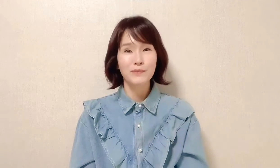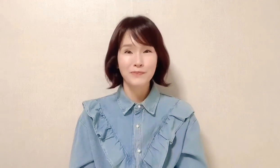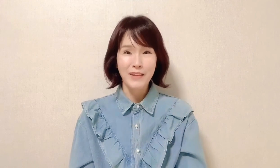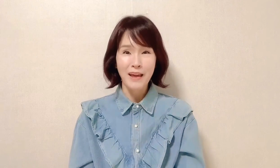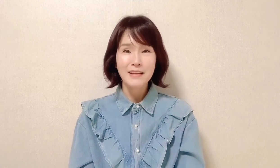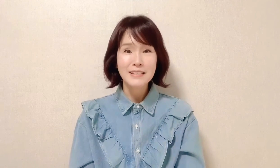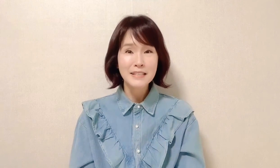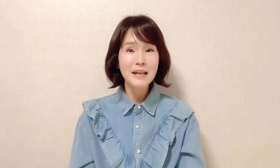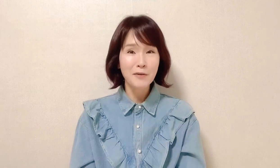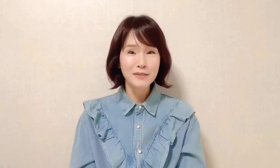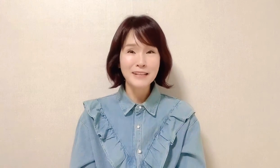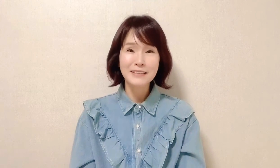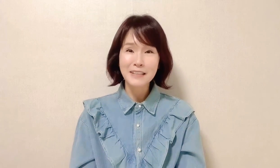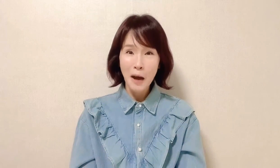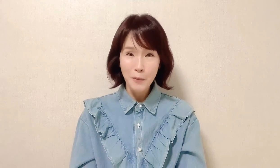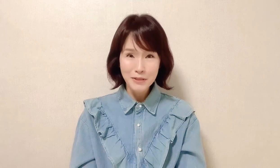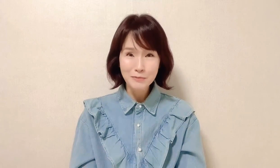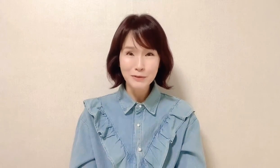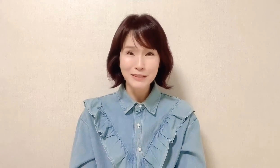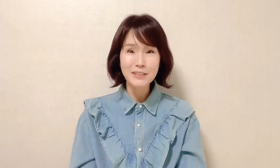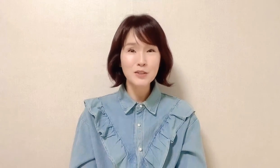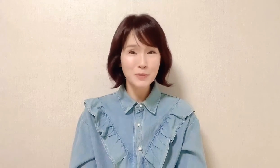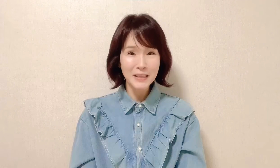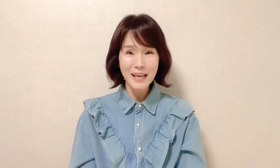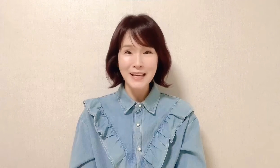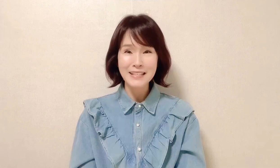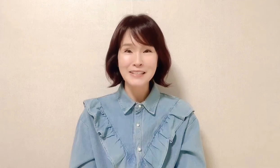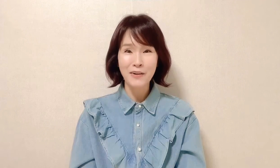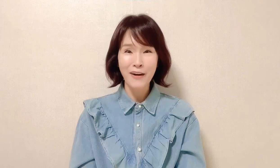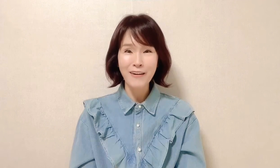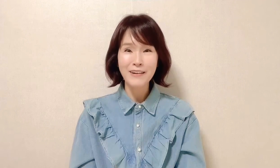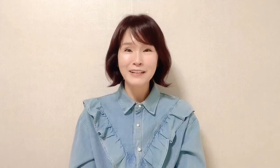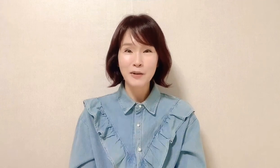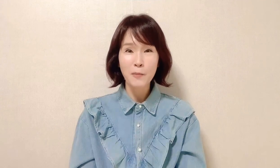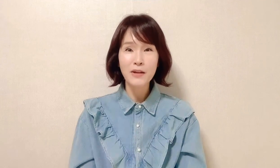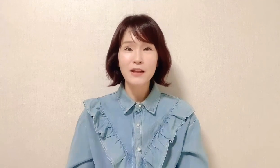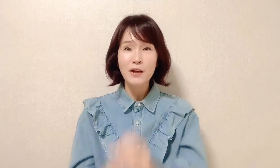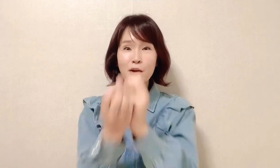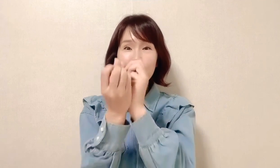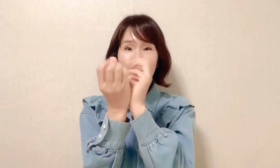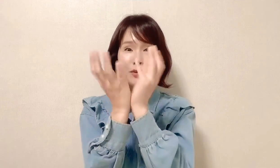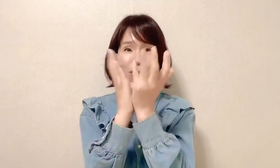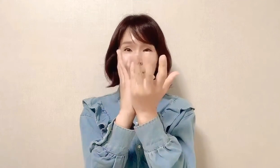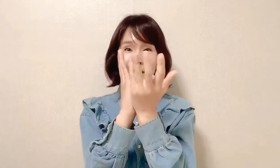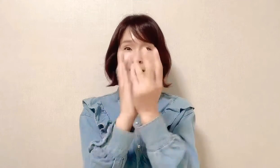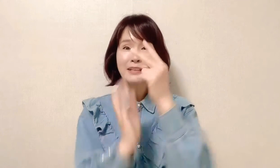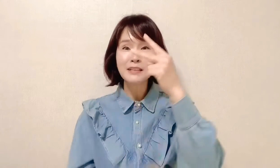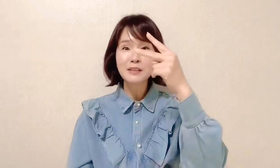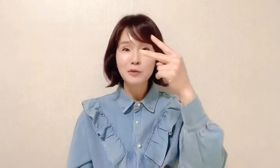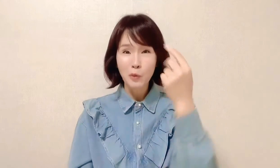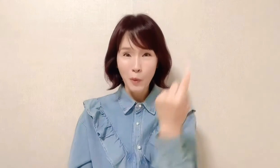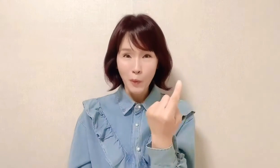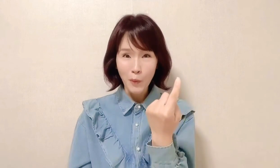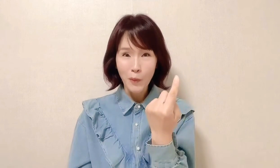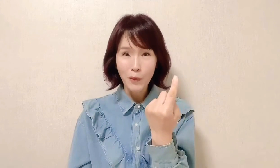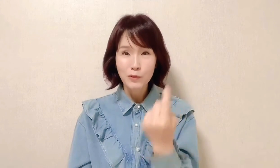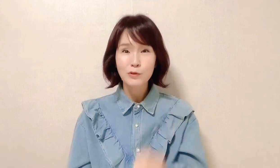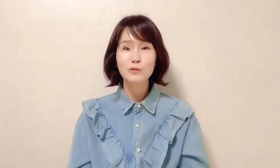네, 지난 영상들을 다 보신 분들은 쉽게 이해하실 거예요. 그러면 도,